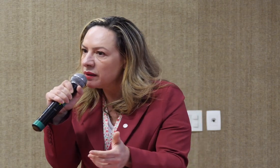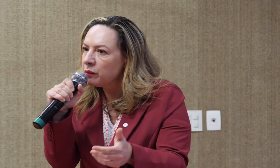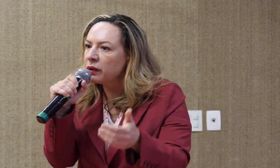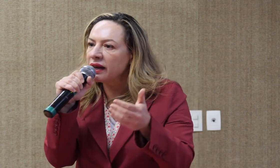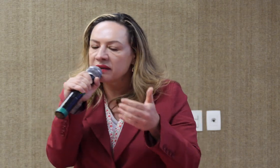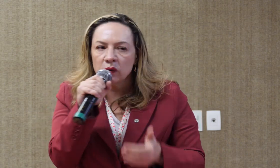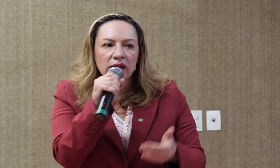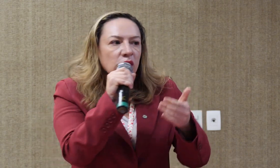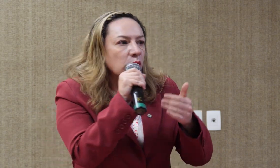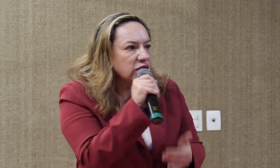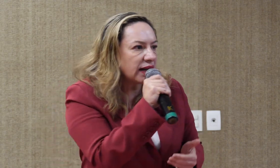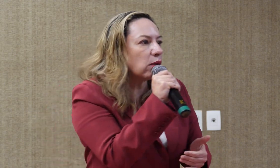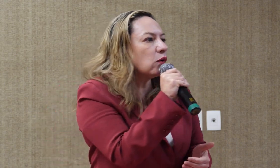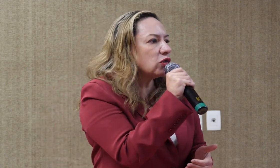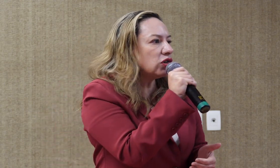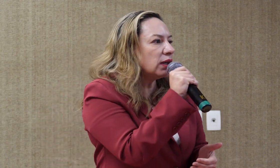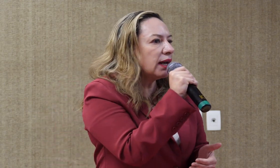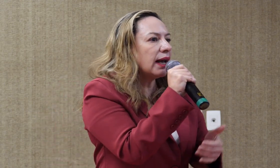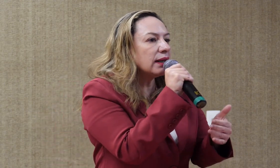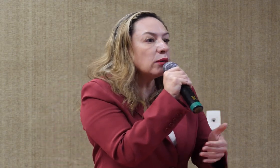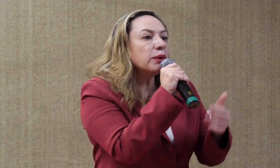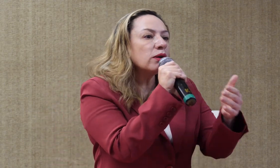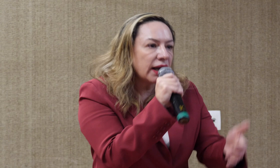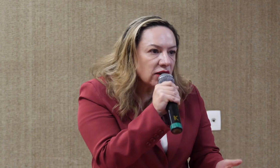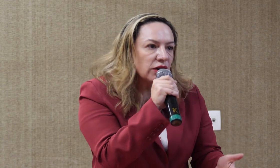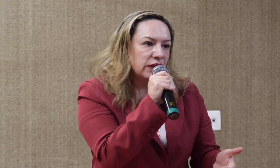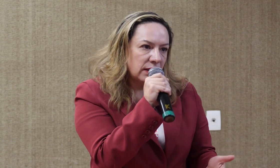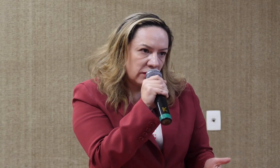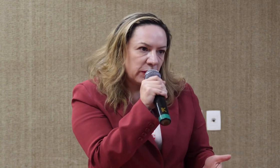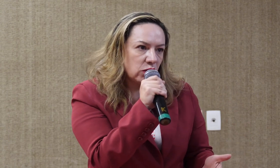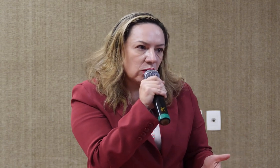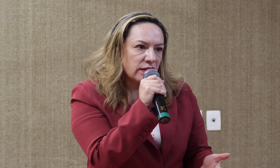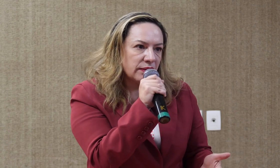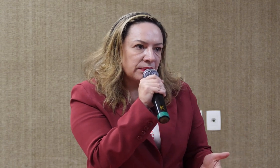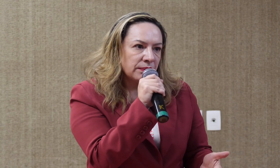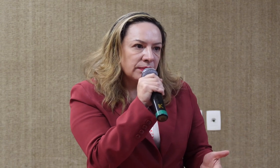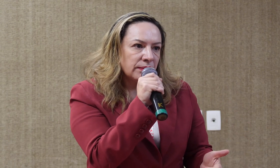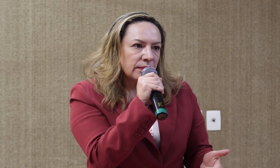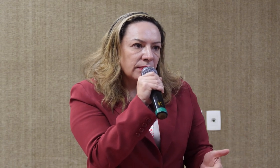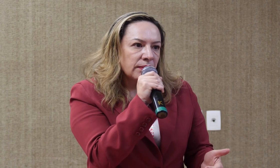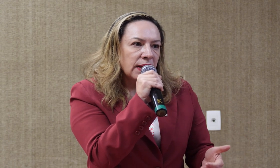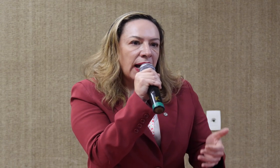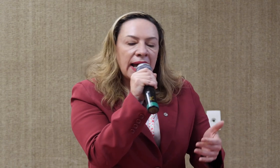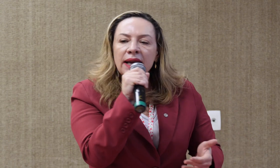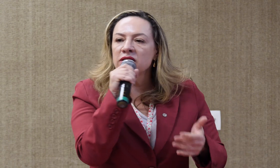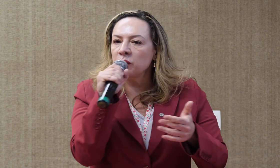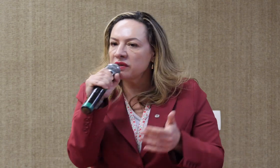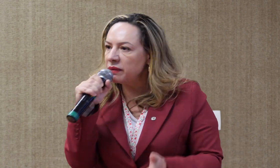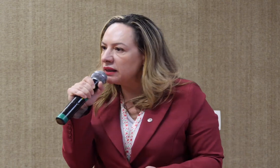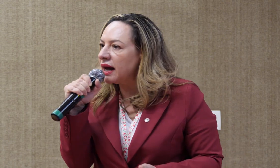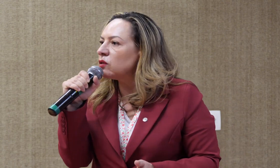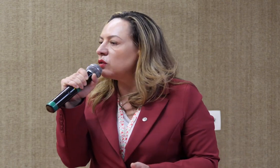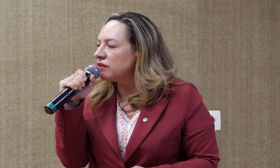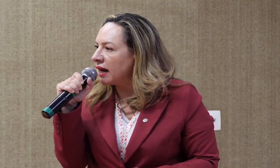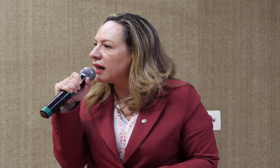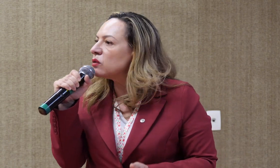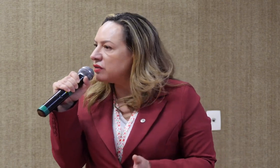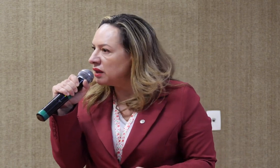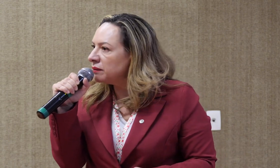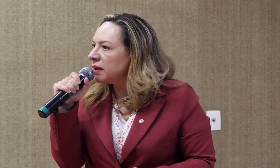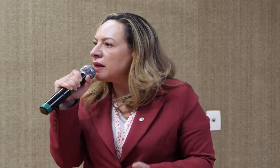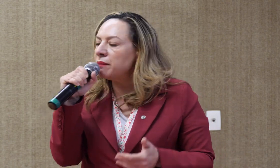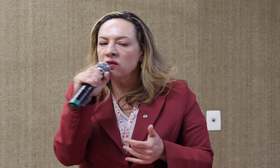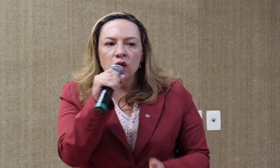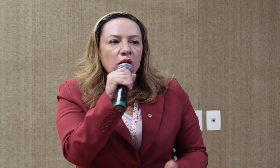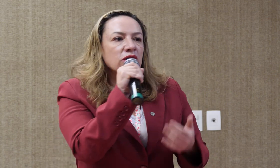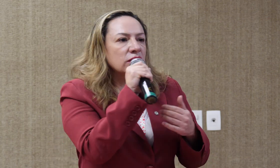fazer, porque a segurança como está hoje, ela não protege a vida das pessoas. Ela é responsabilidade do Estado,